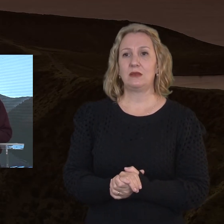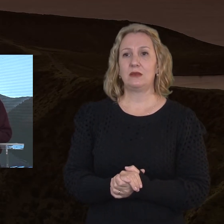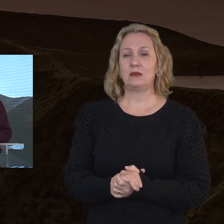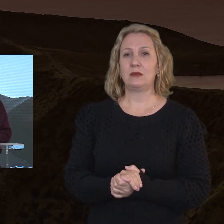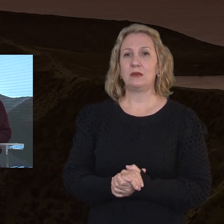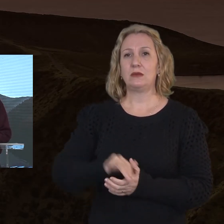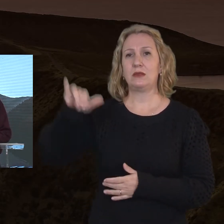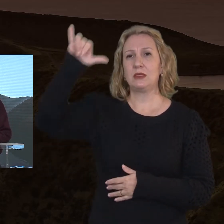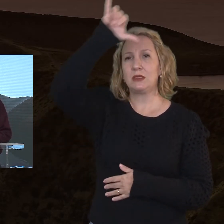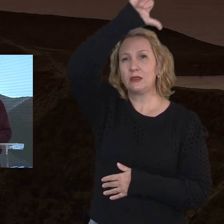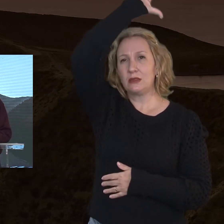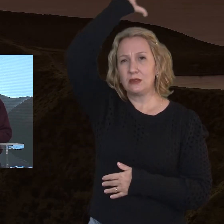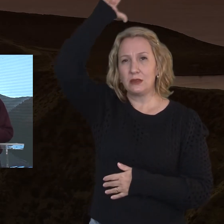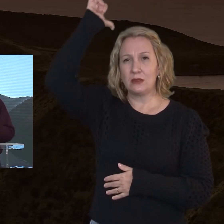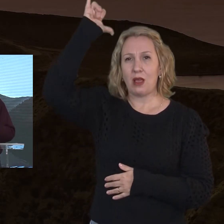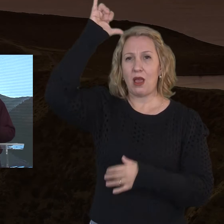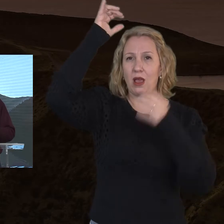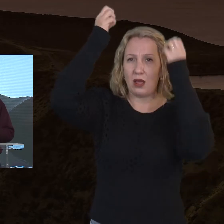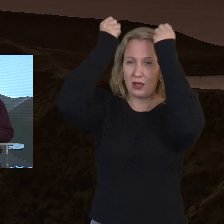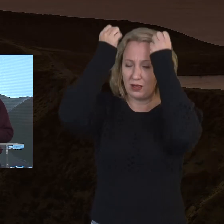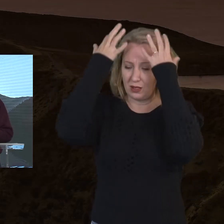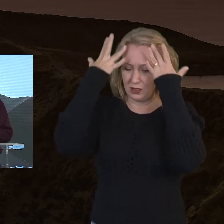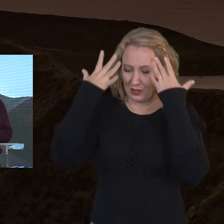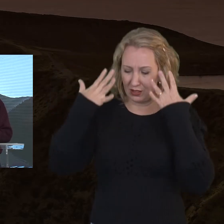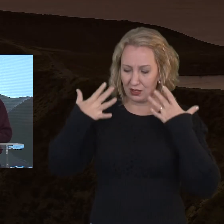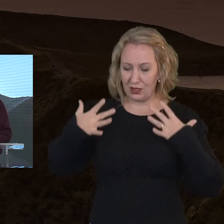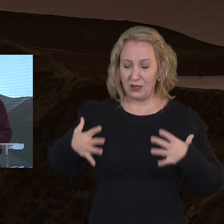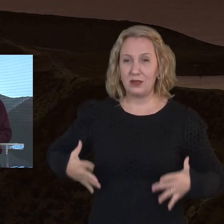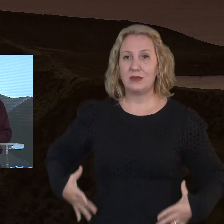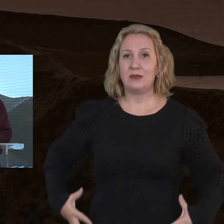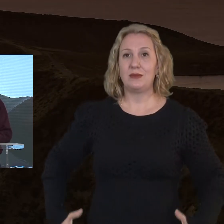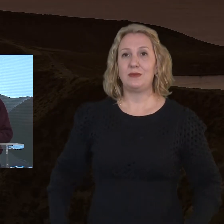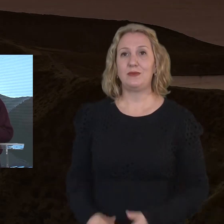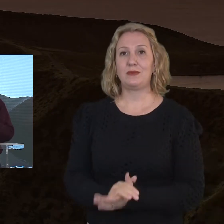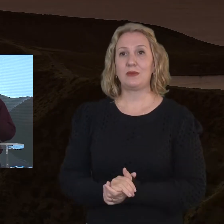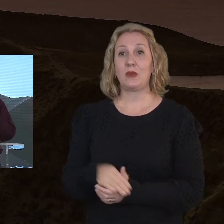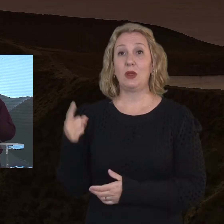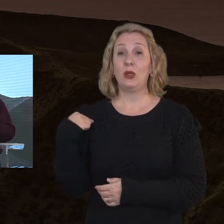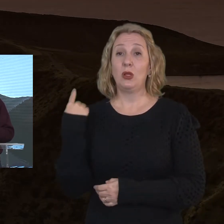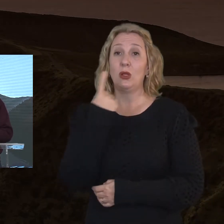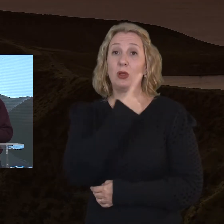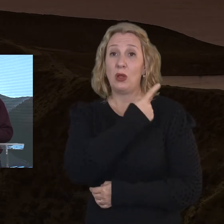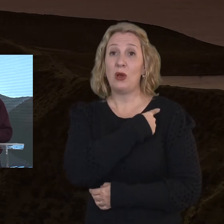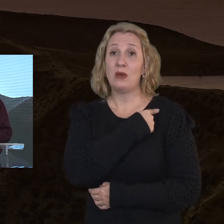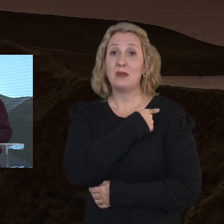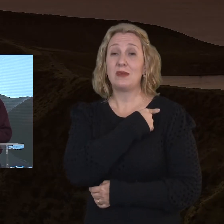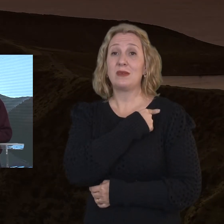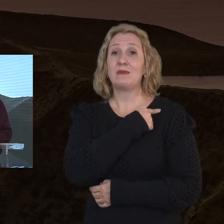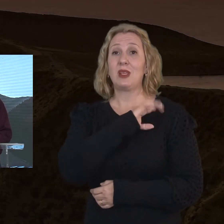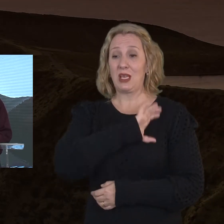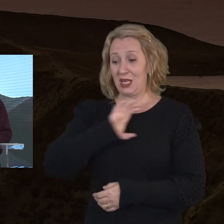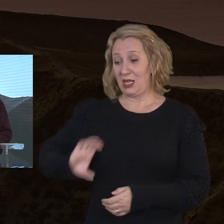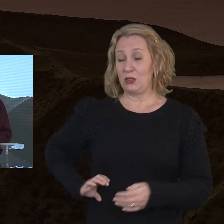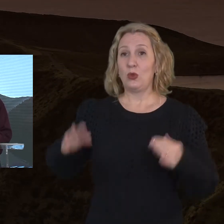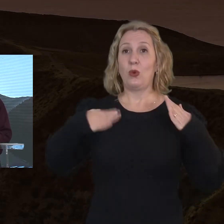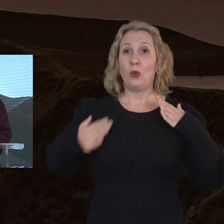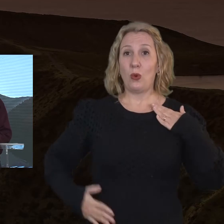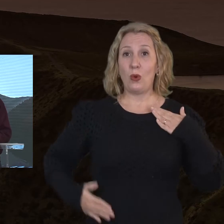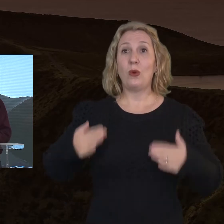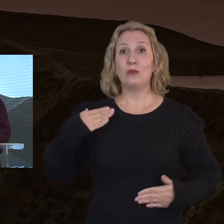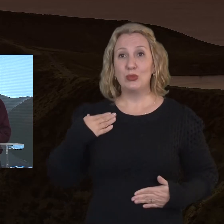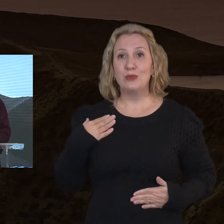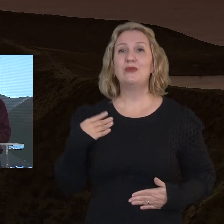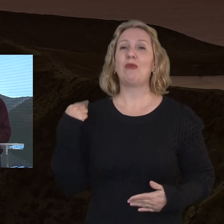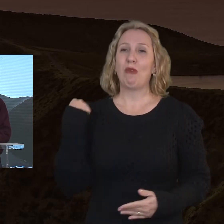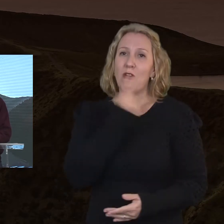alcançando cada membro ou seja nós como membros do corpo de cristo somos ungidos juntamente com